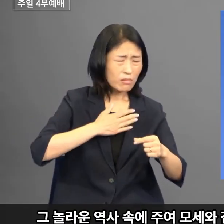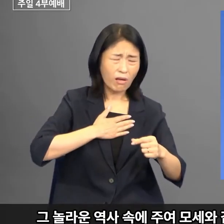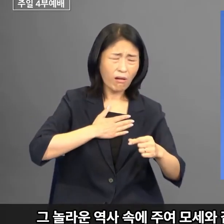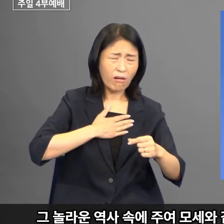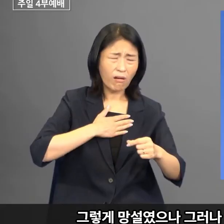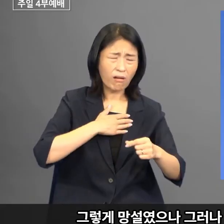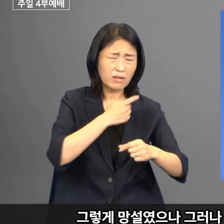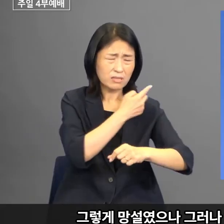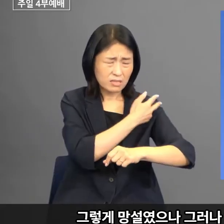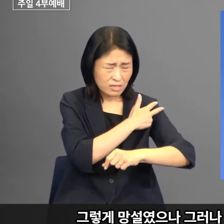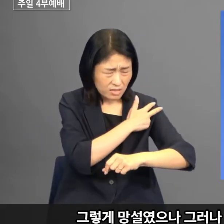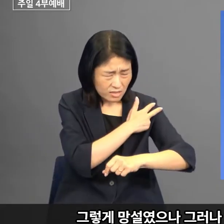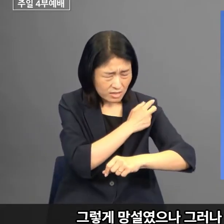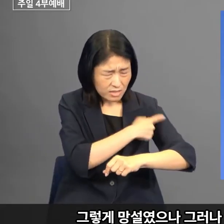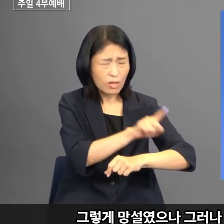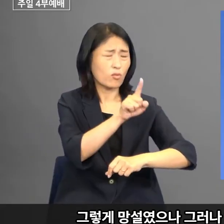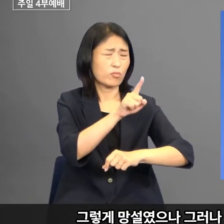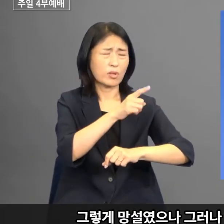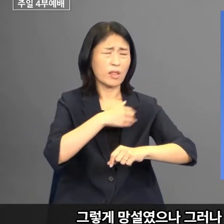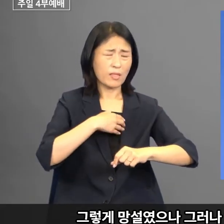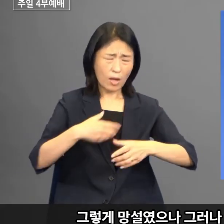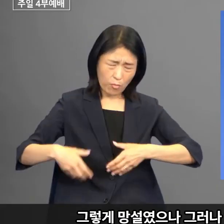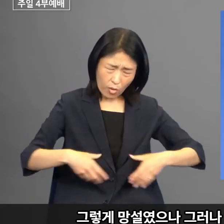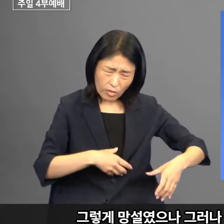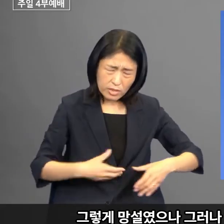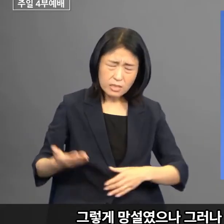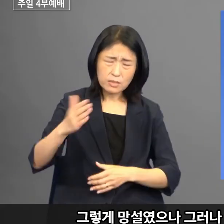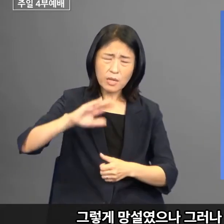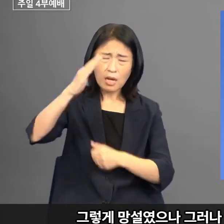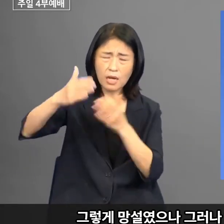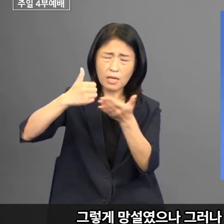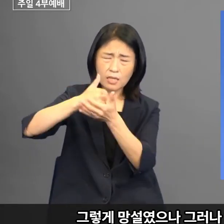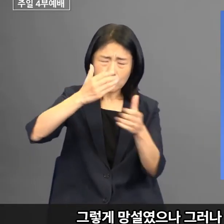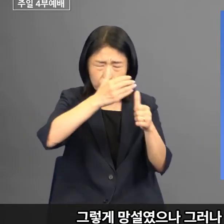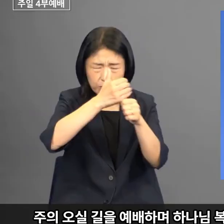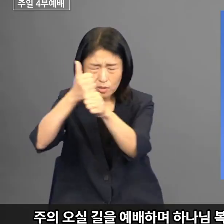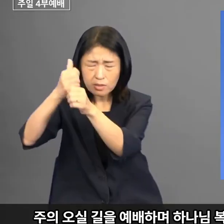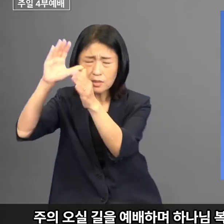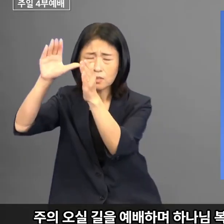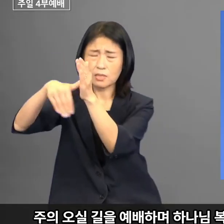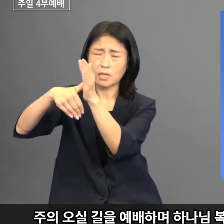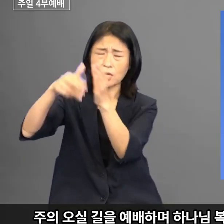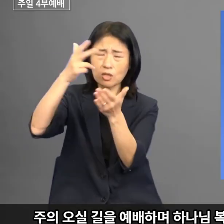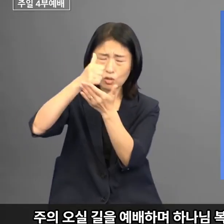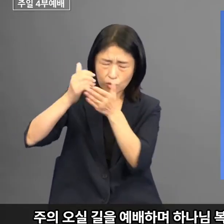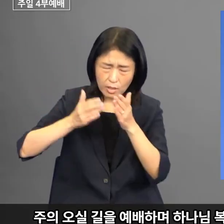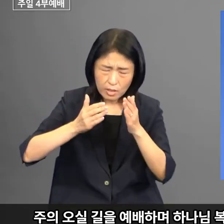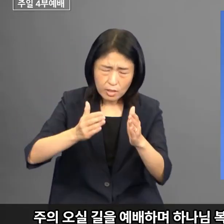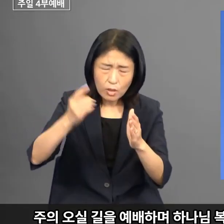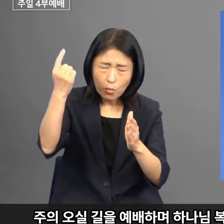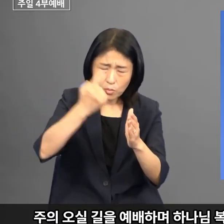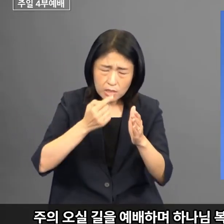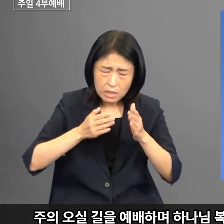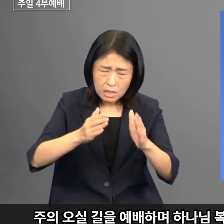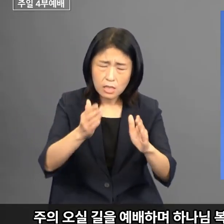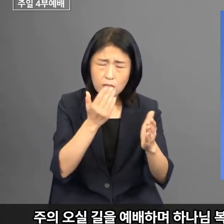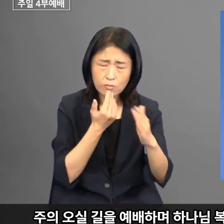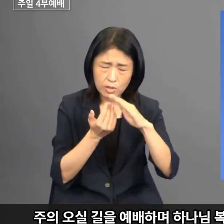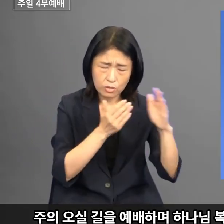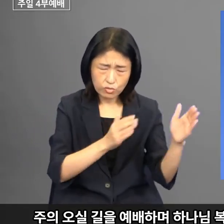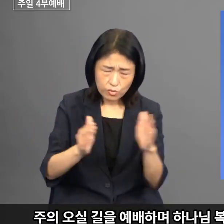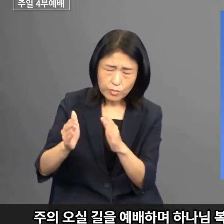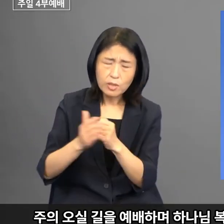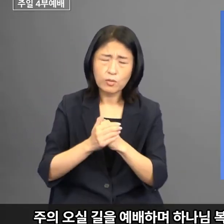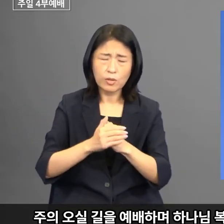있을까 그렇게 망설였으나, 그러나 하나님 손에 붙잡힌 바 되어서 주의 오실 길을 예배하며 하나님 복음으로